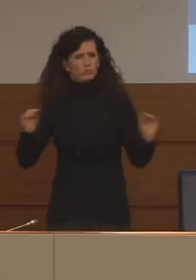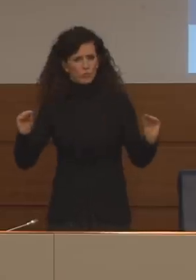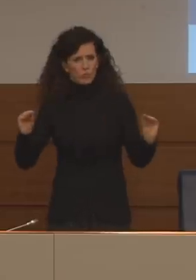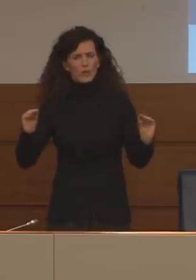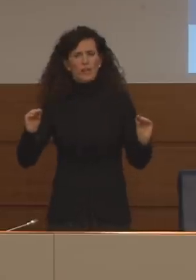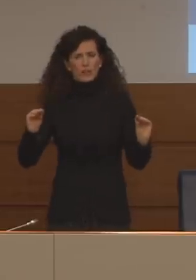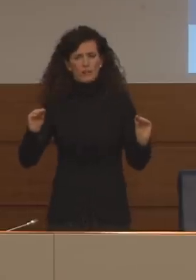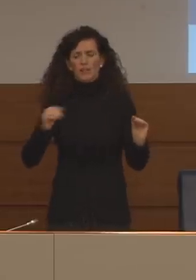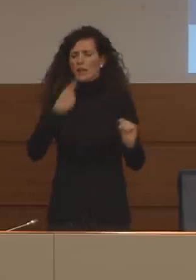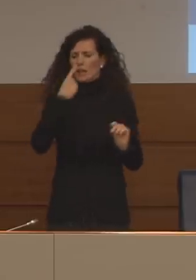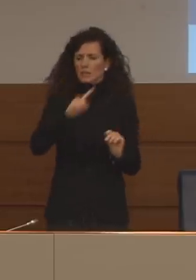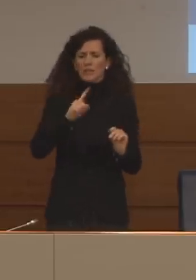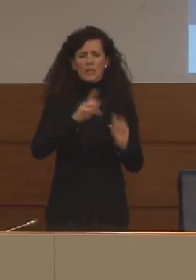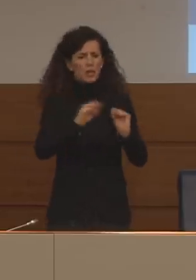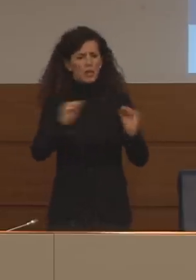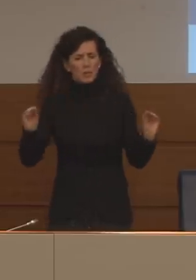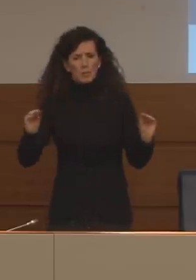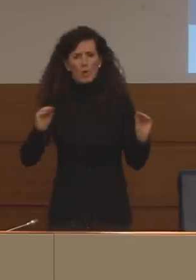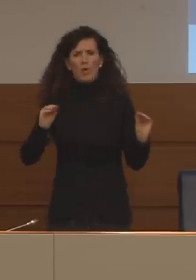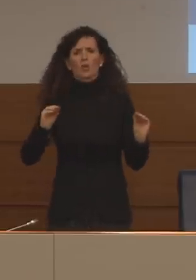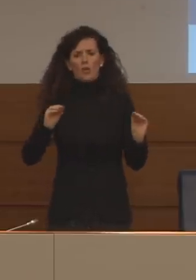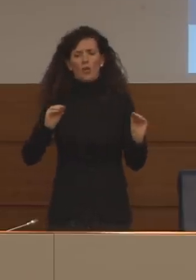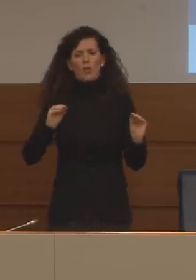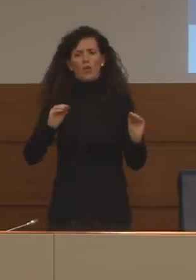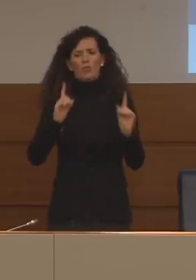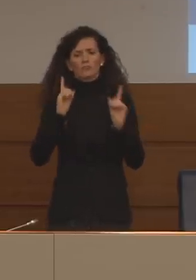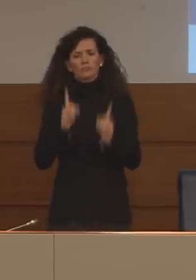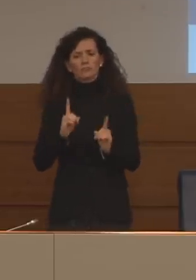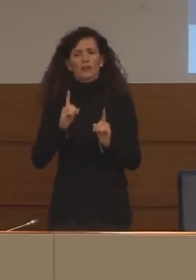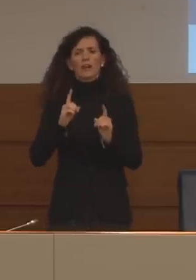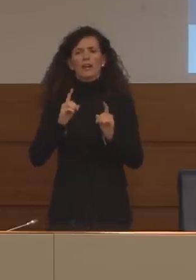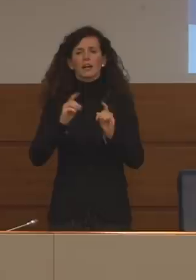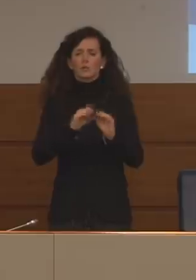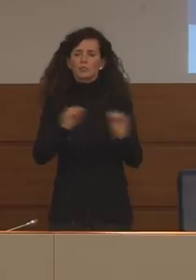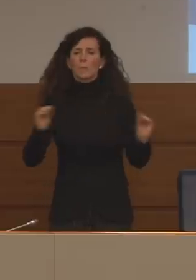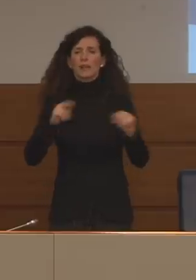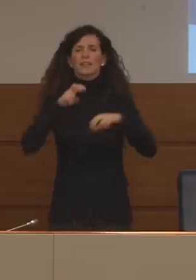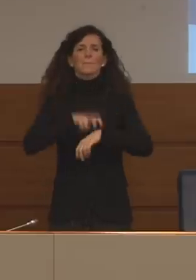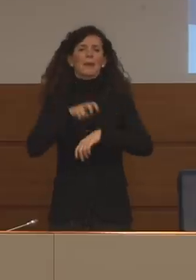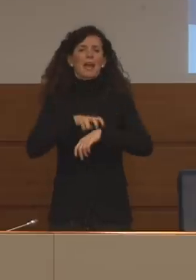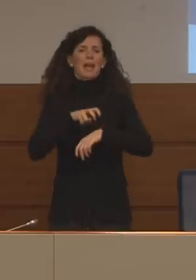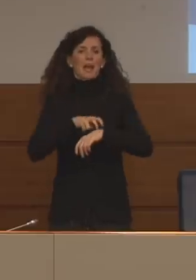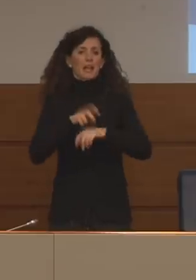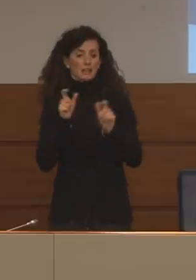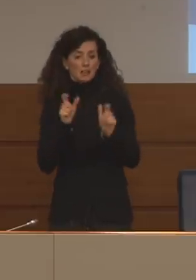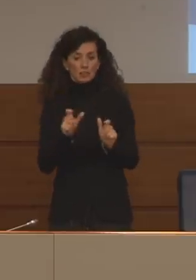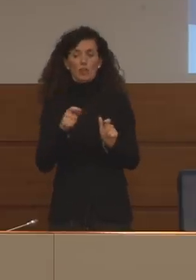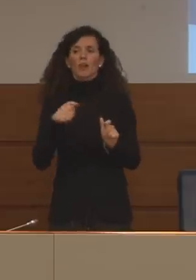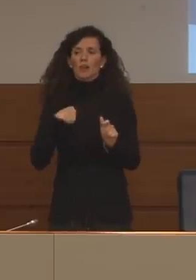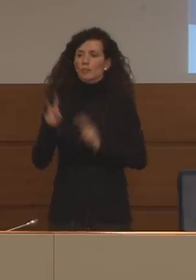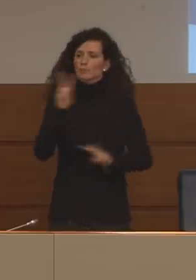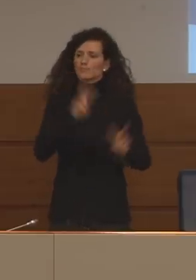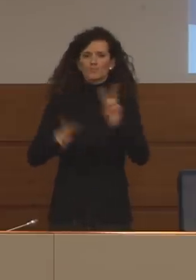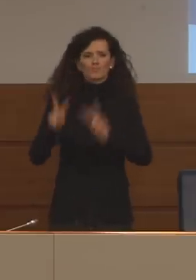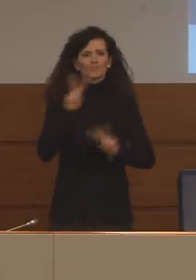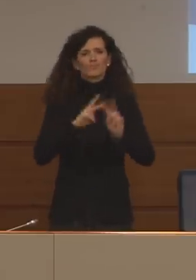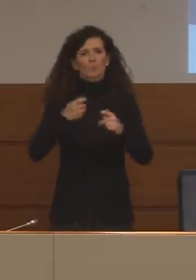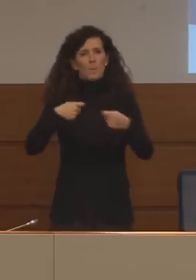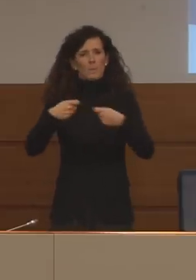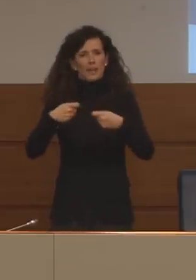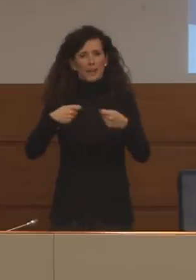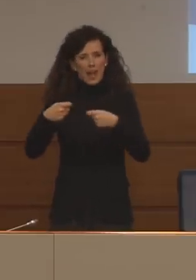tipologie di dispositivi medici che stiamo reperendo sul mercato ma